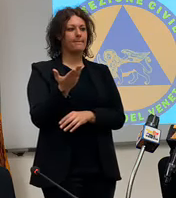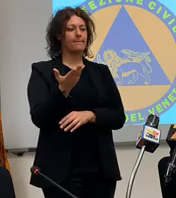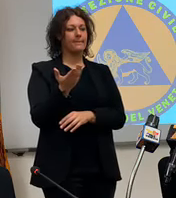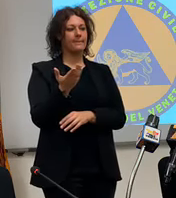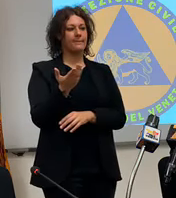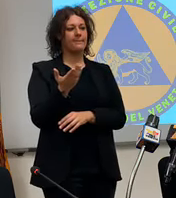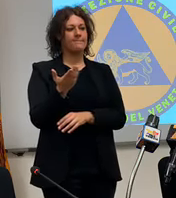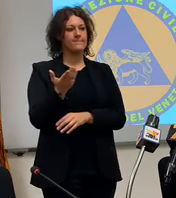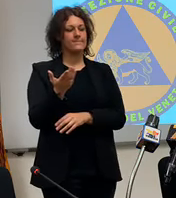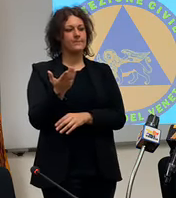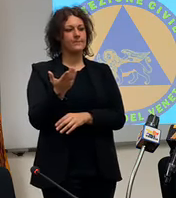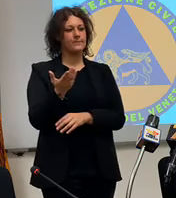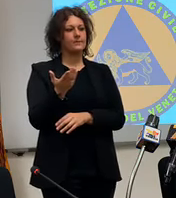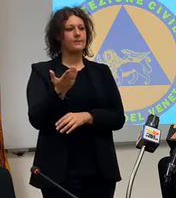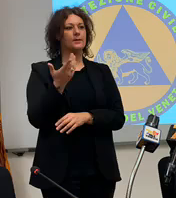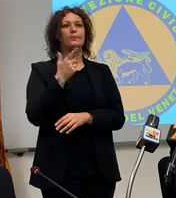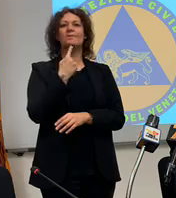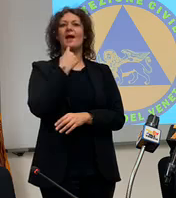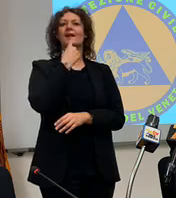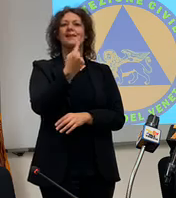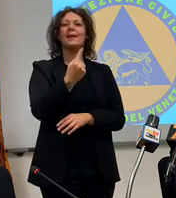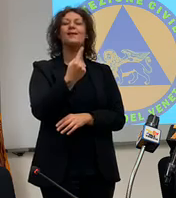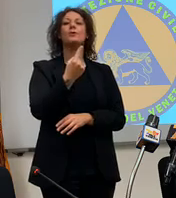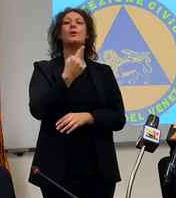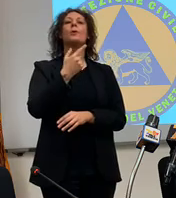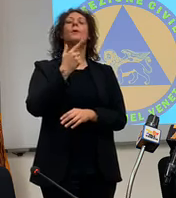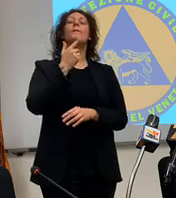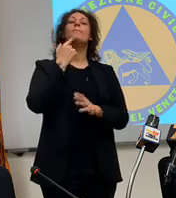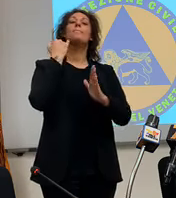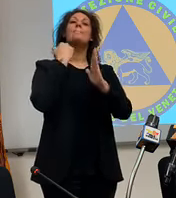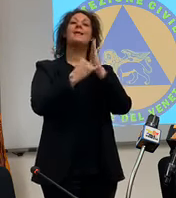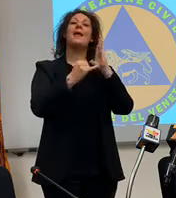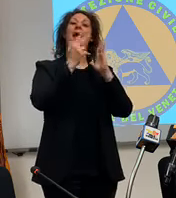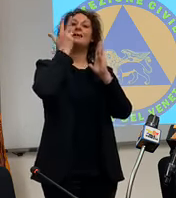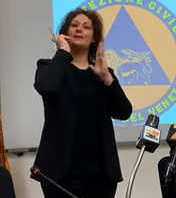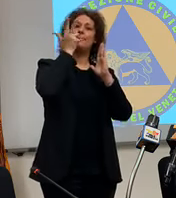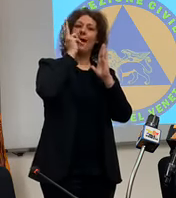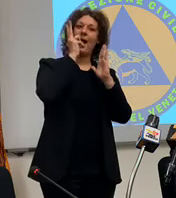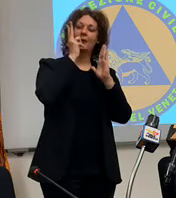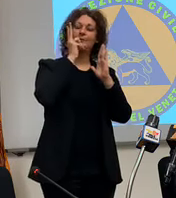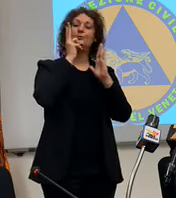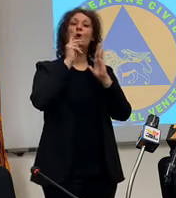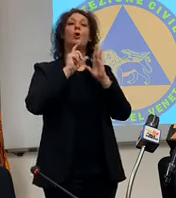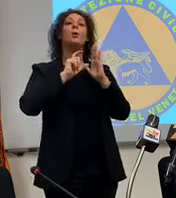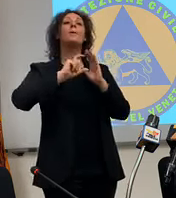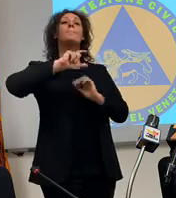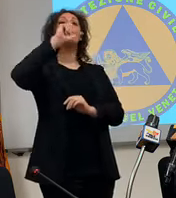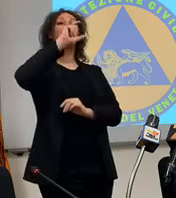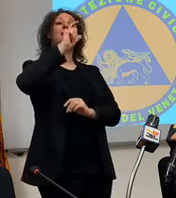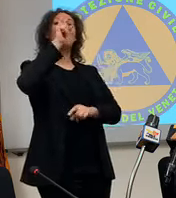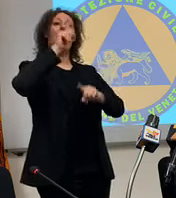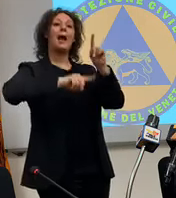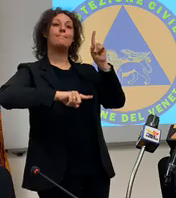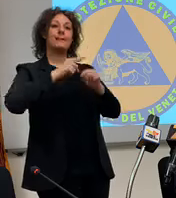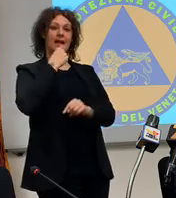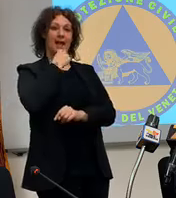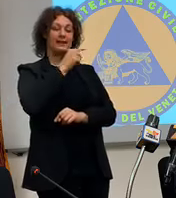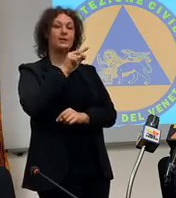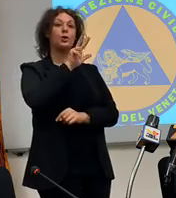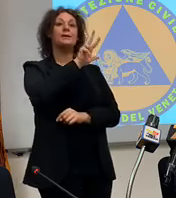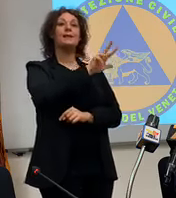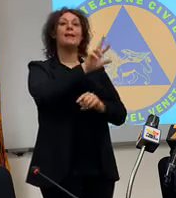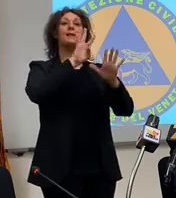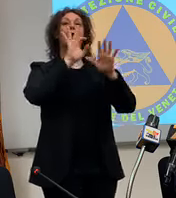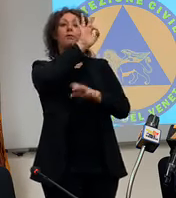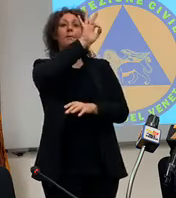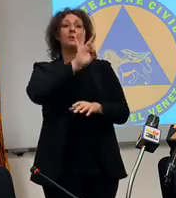tra la la seconda metà di marzo e la prima metà di aprile abbiamo un + 38 39%